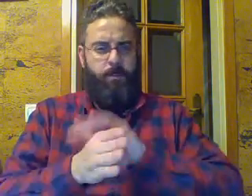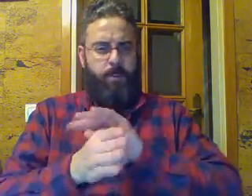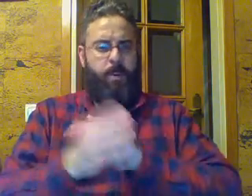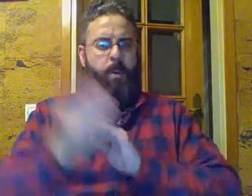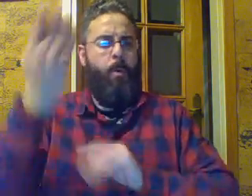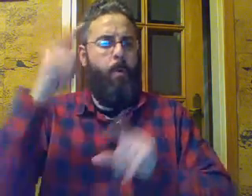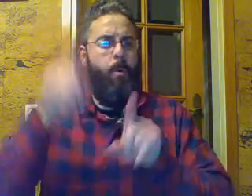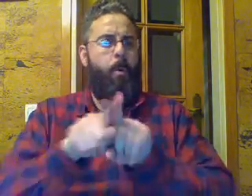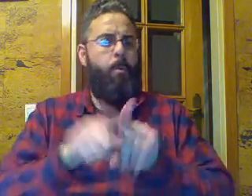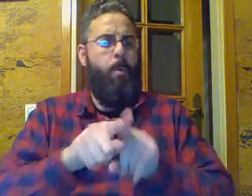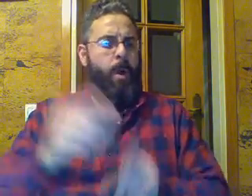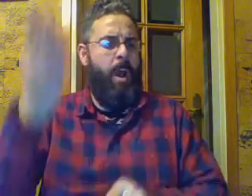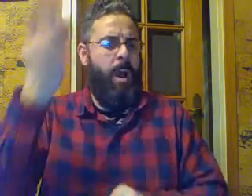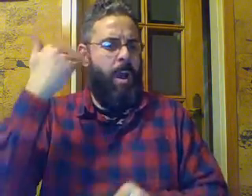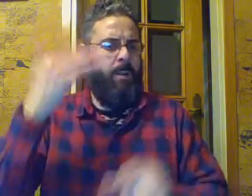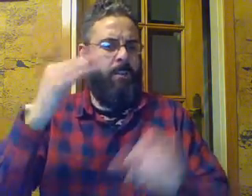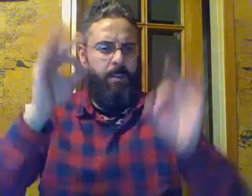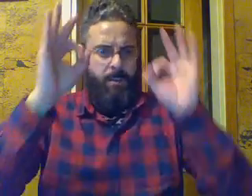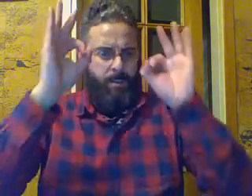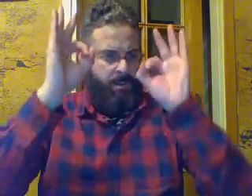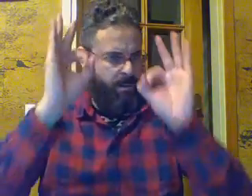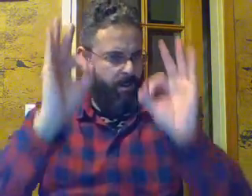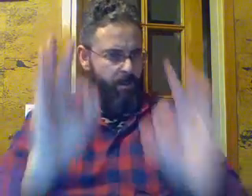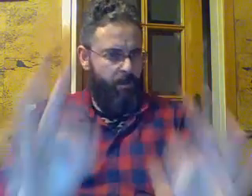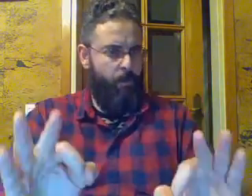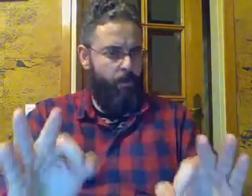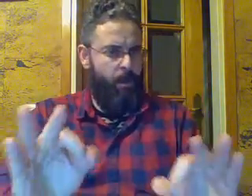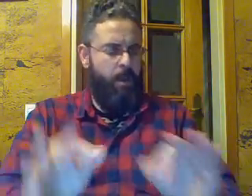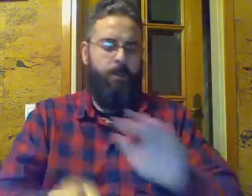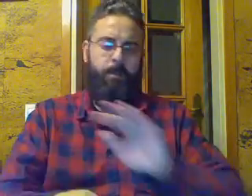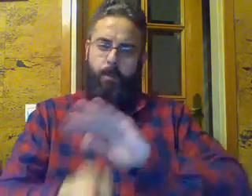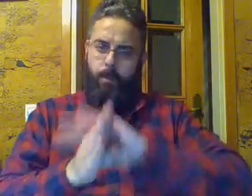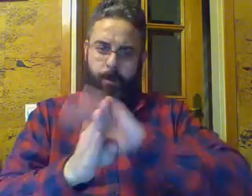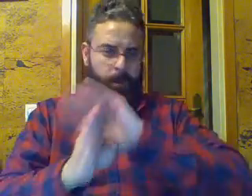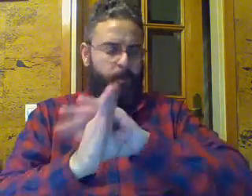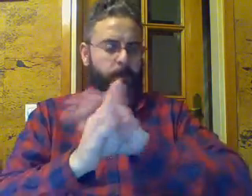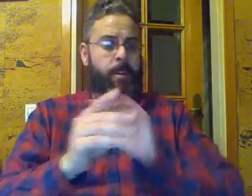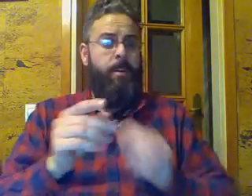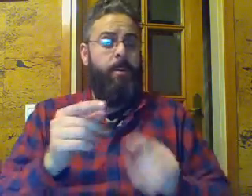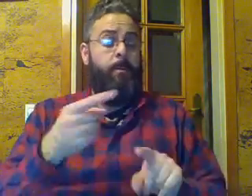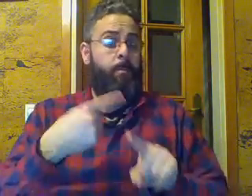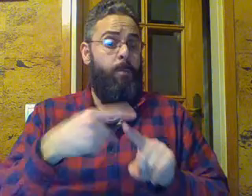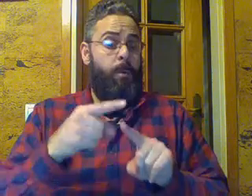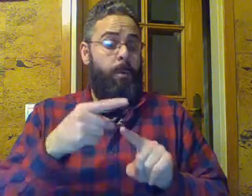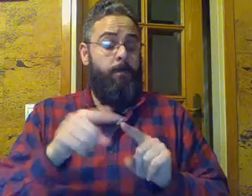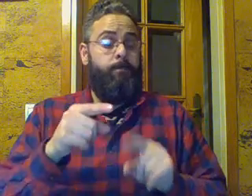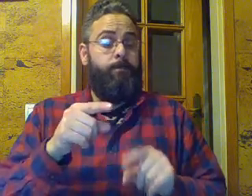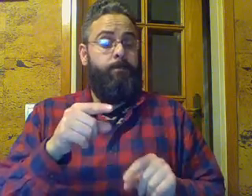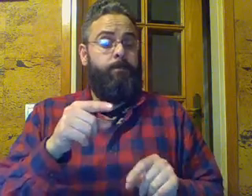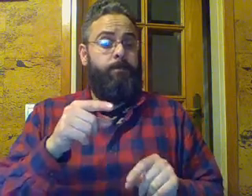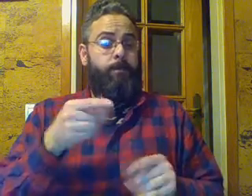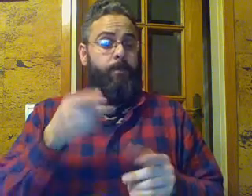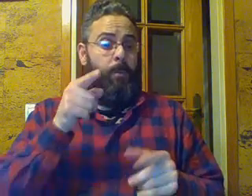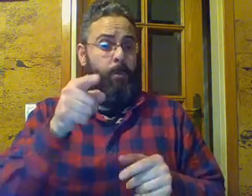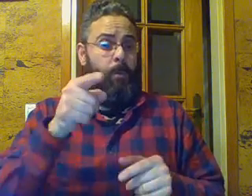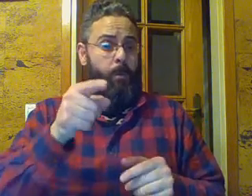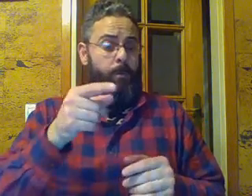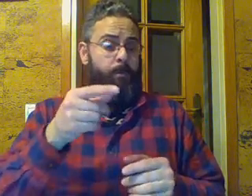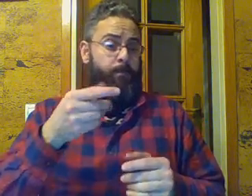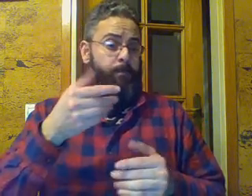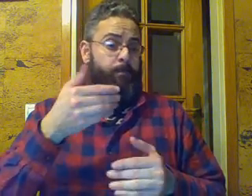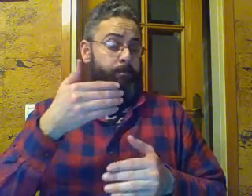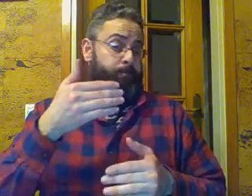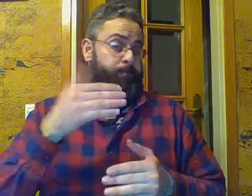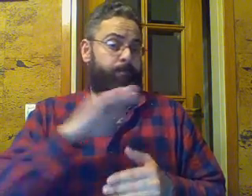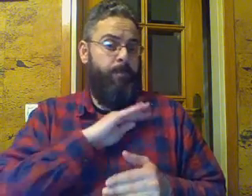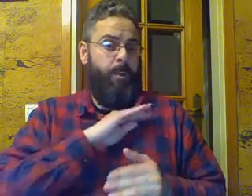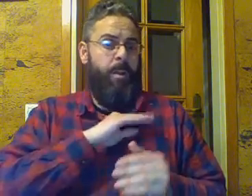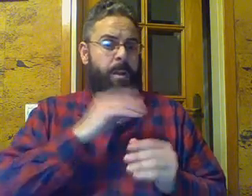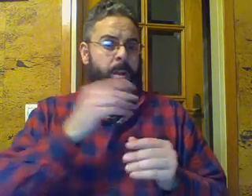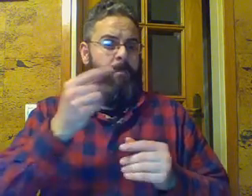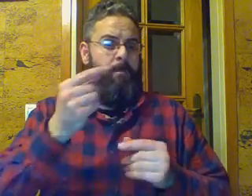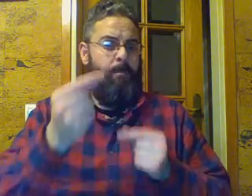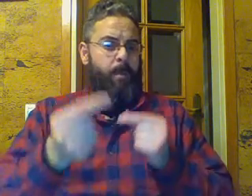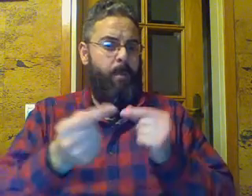Fuera de juego de Adrián. Igual, contigo. Enseguida lo veremos repetido para comprobar si acertó o no el